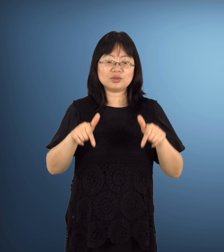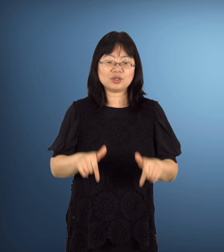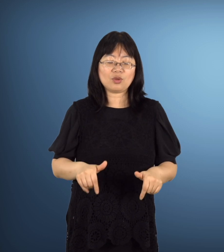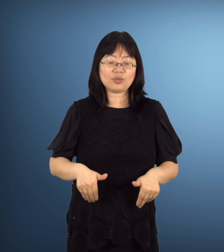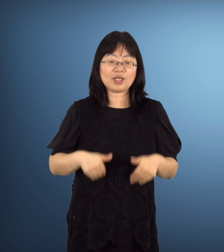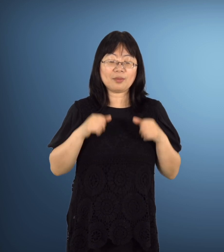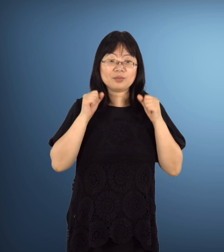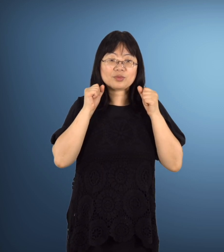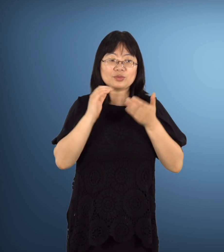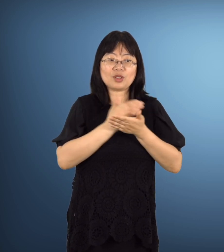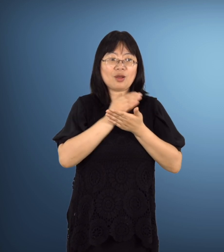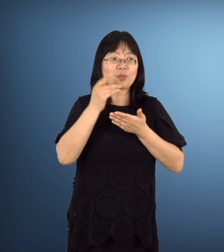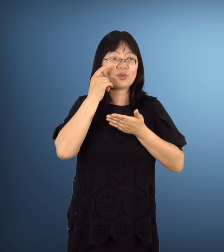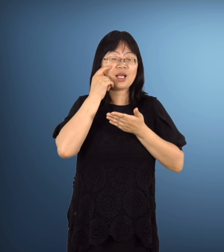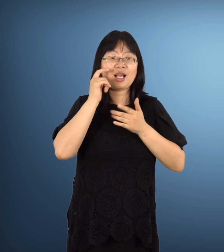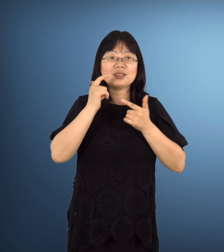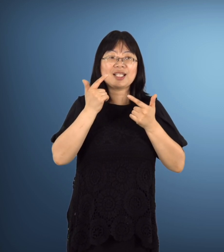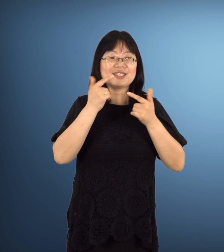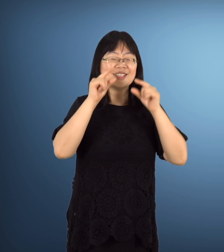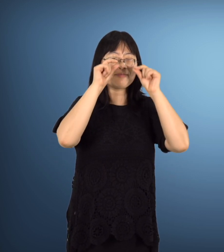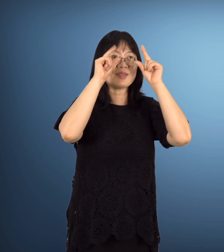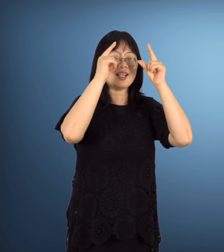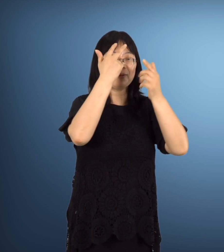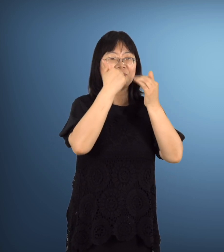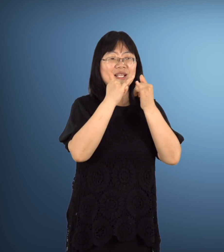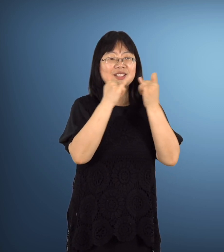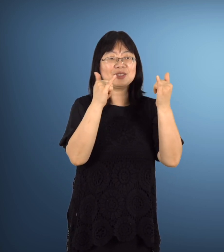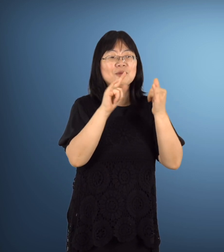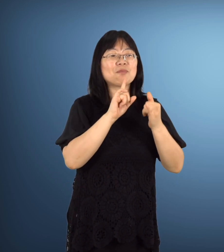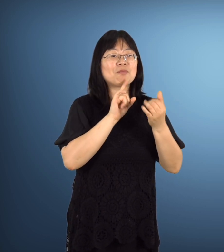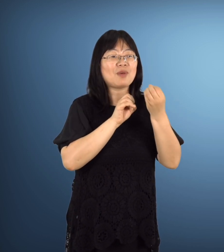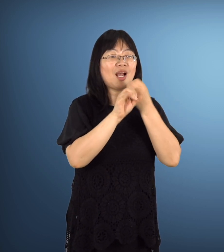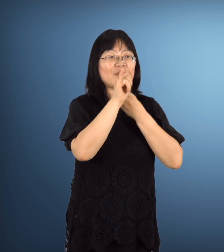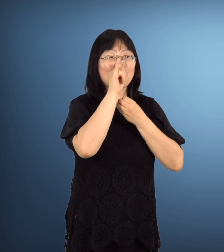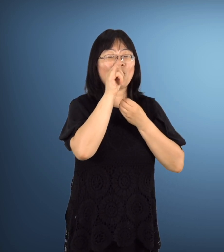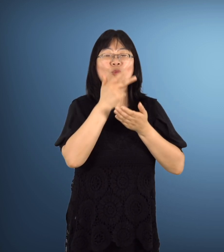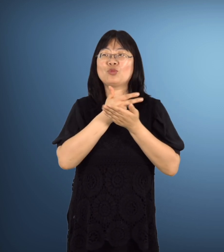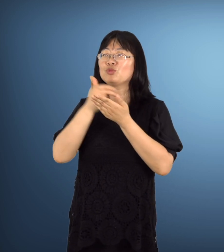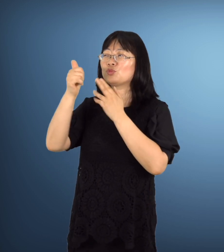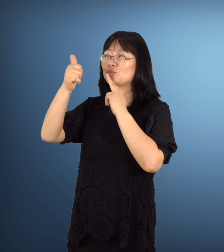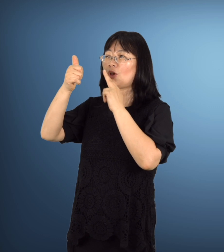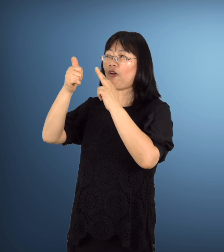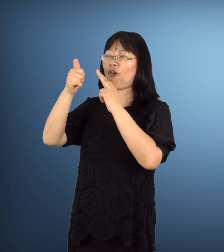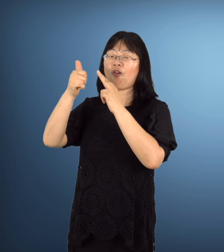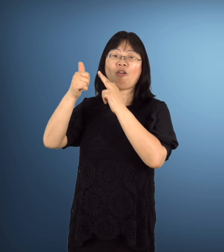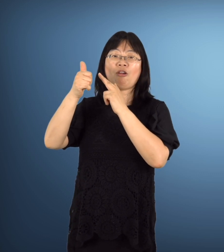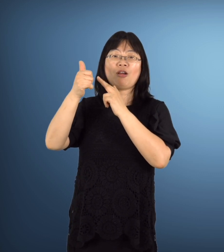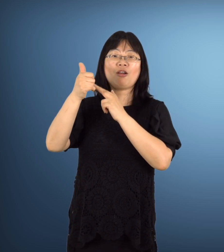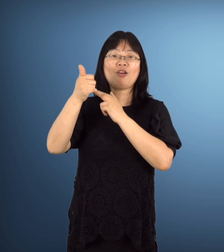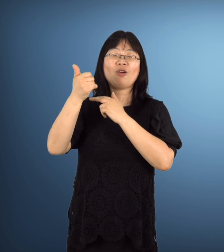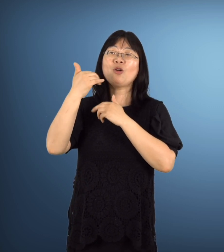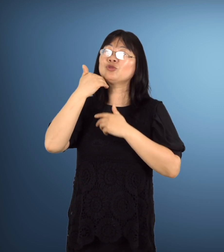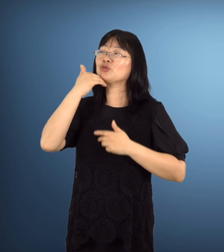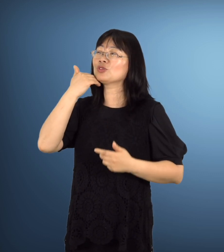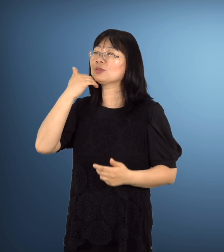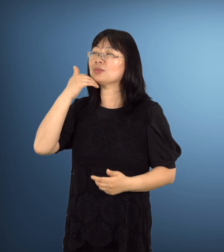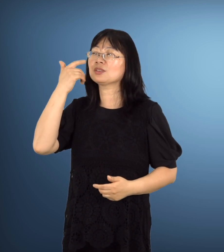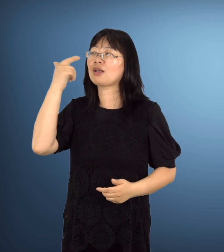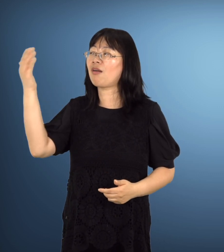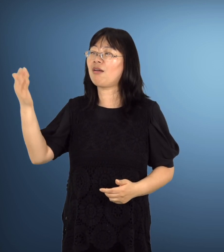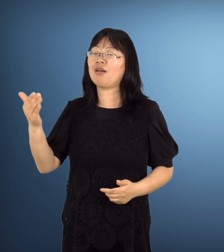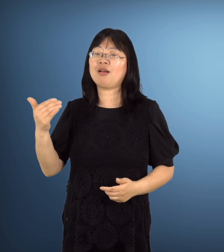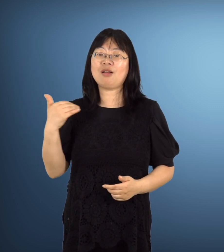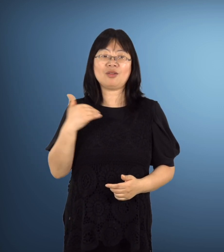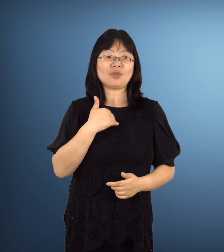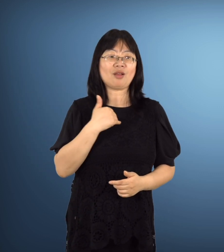아니죠. 눈 뜬 맹인이 대답하여 이르되 주여 그가 누구시오니까